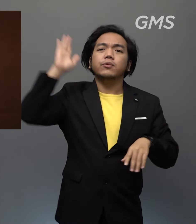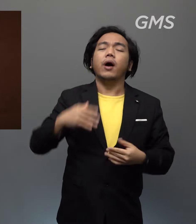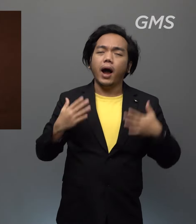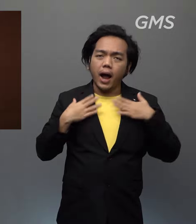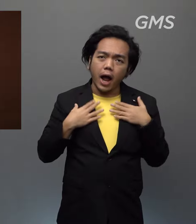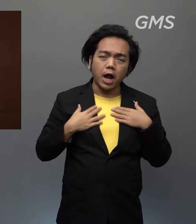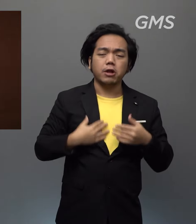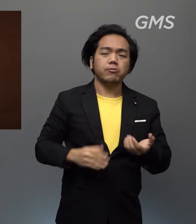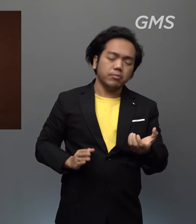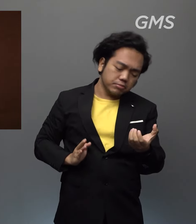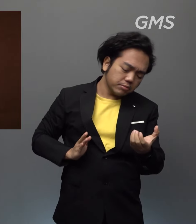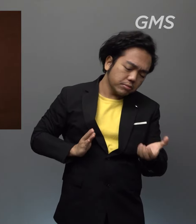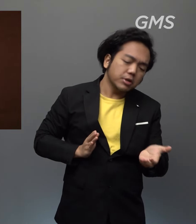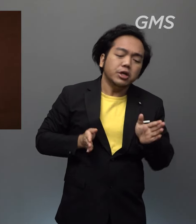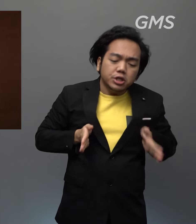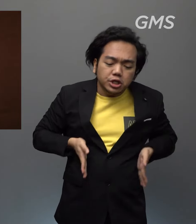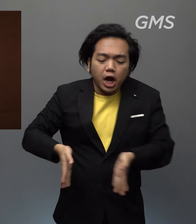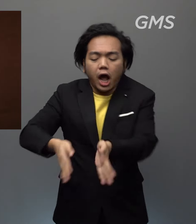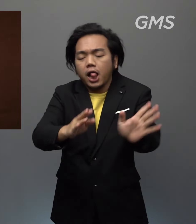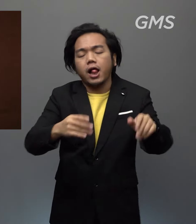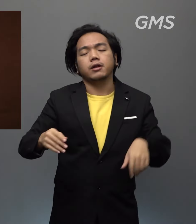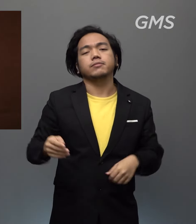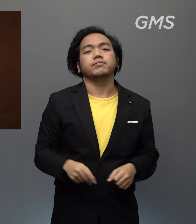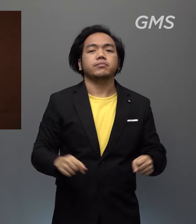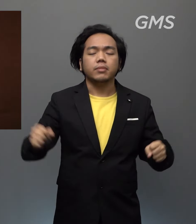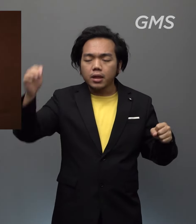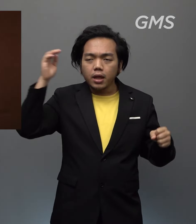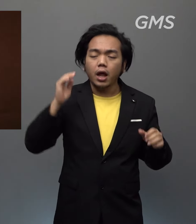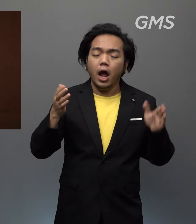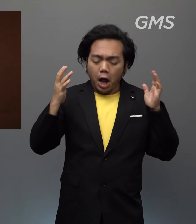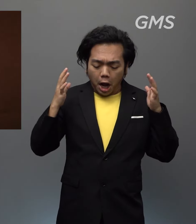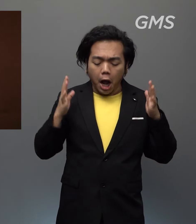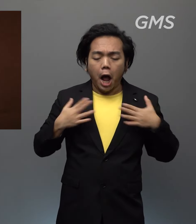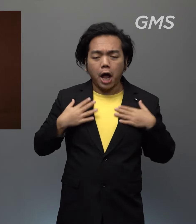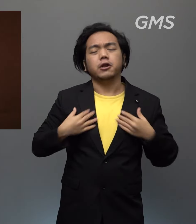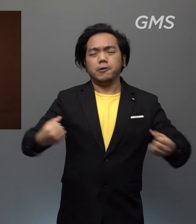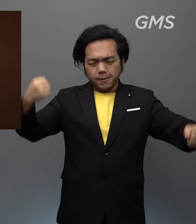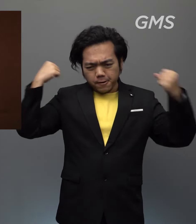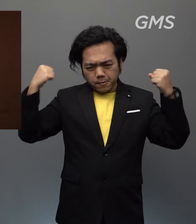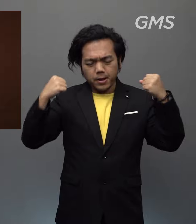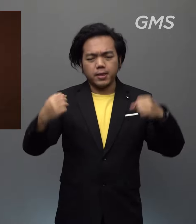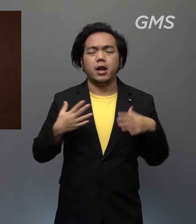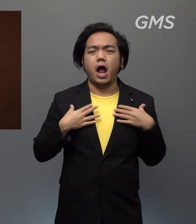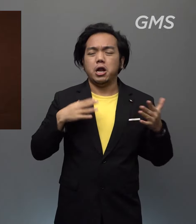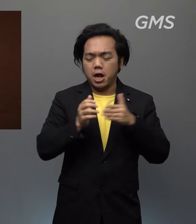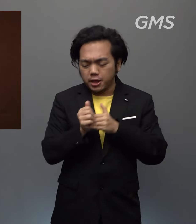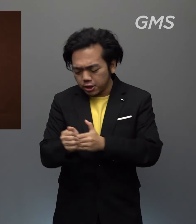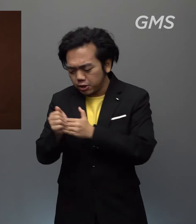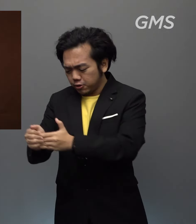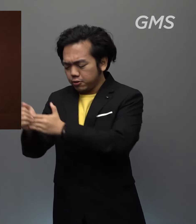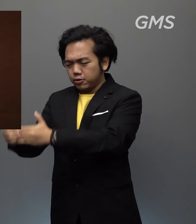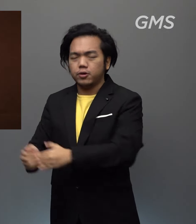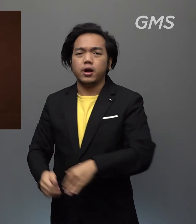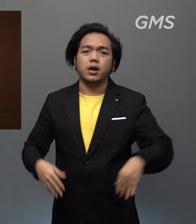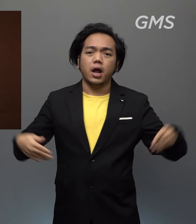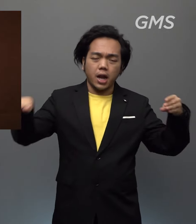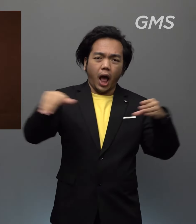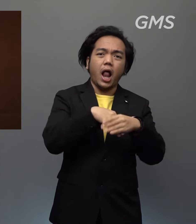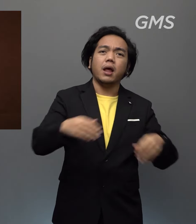di dalam hadirat-Mu ada pertolongan, di dalam hadirat-Mu ada kekuatan, ada tuntunan, ada teguran. Di dalam